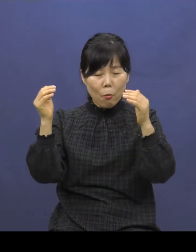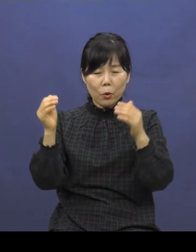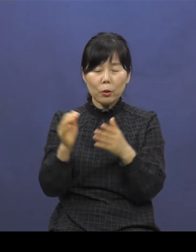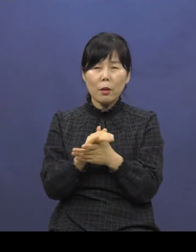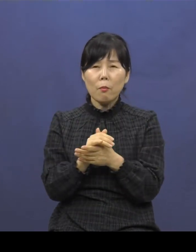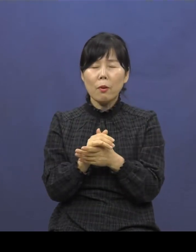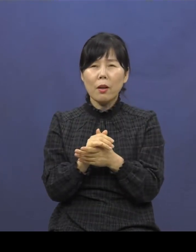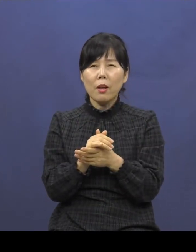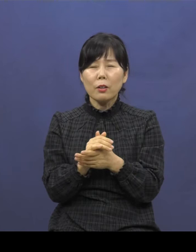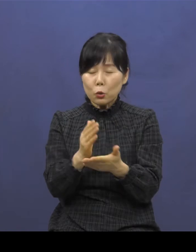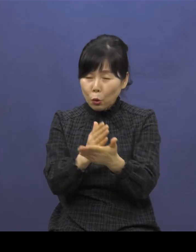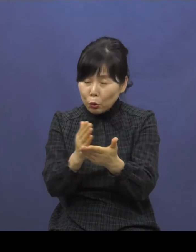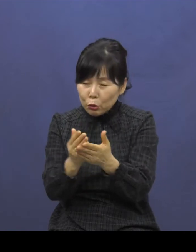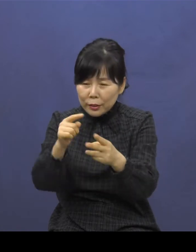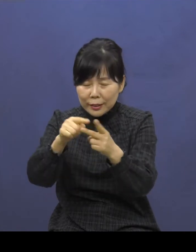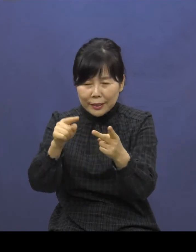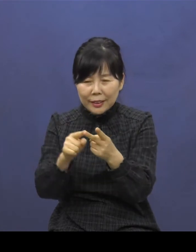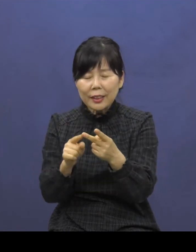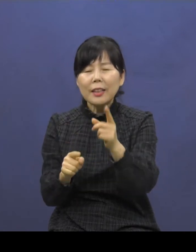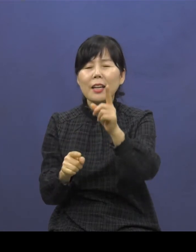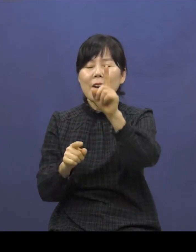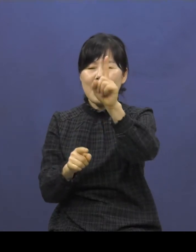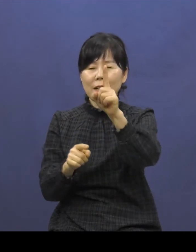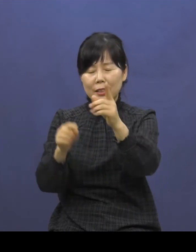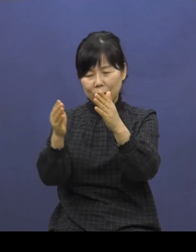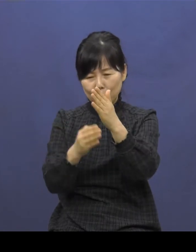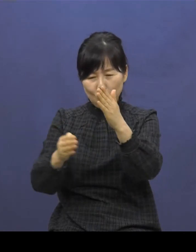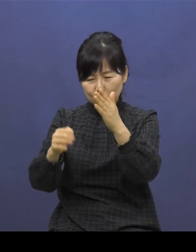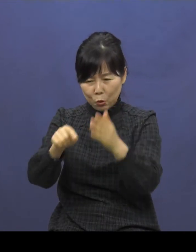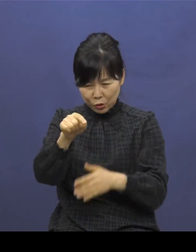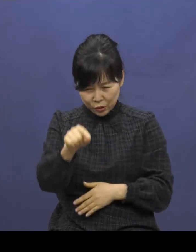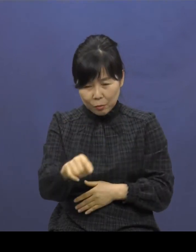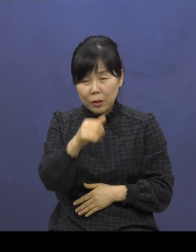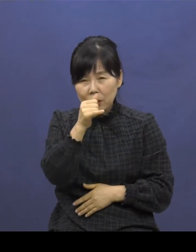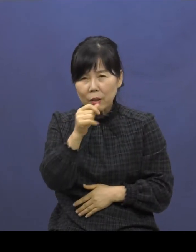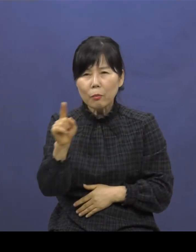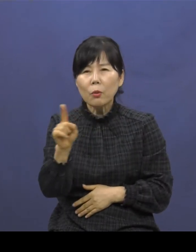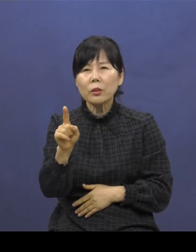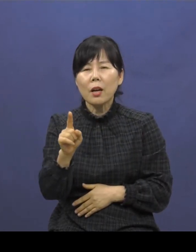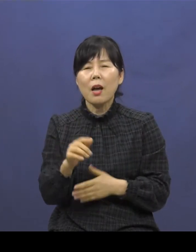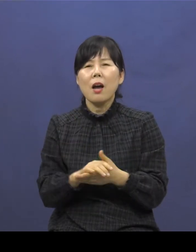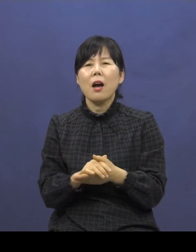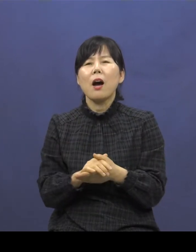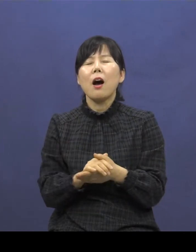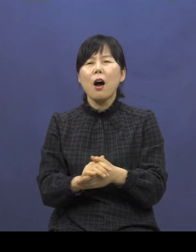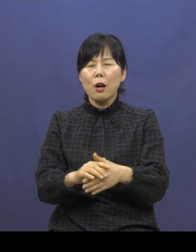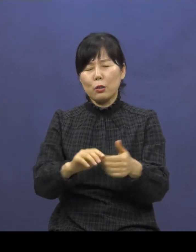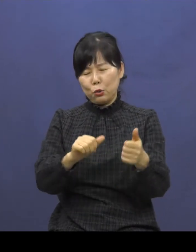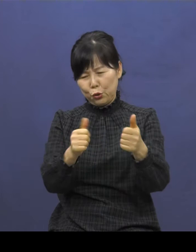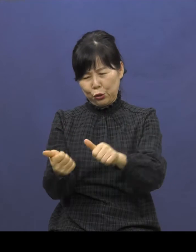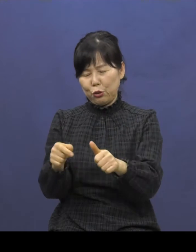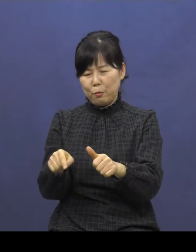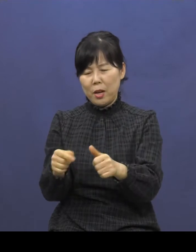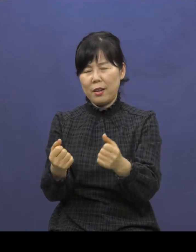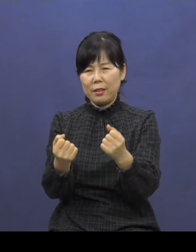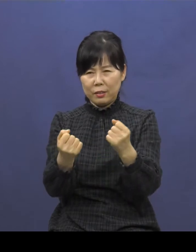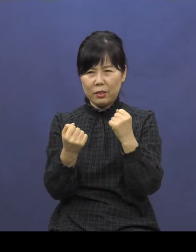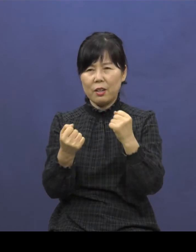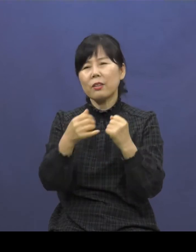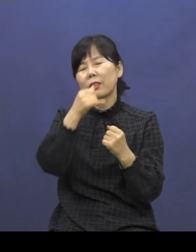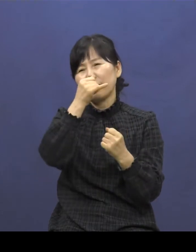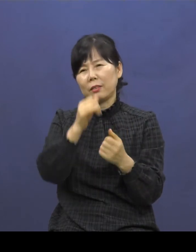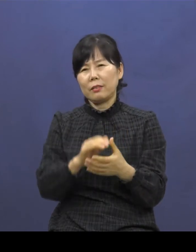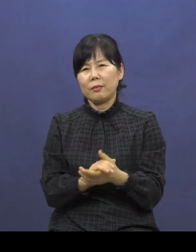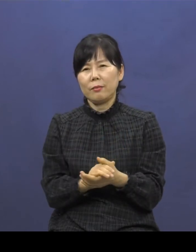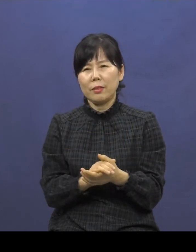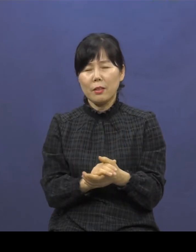간에 모든 고난은 다 사망, 즉 죽음의 세력이라는 것입니다. 고난은 바로